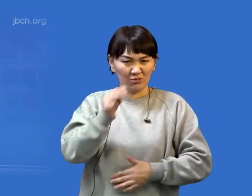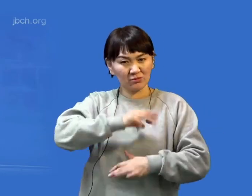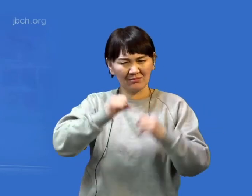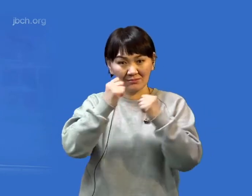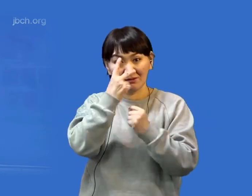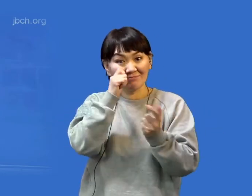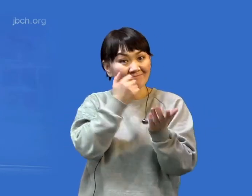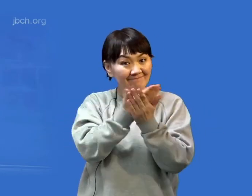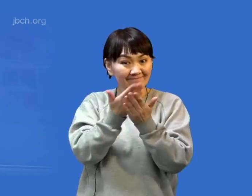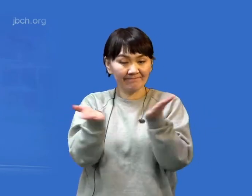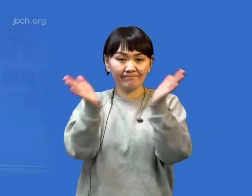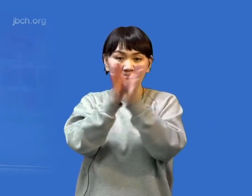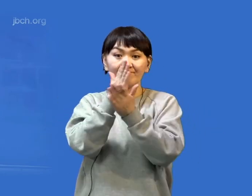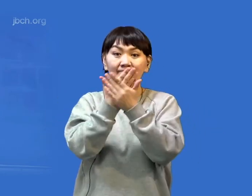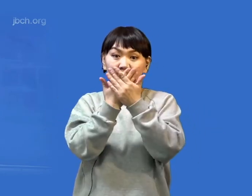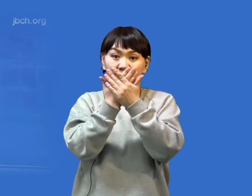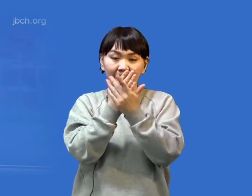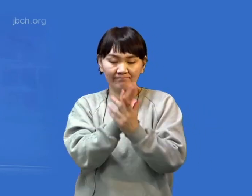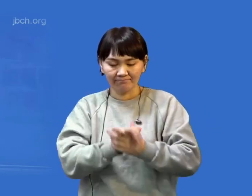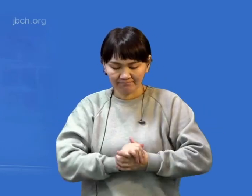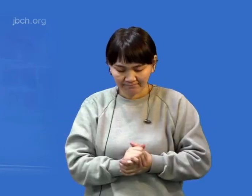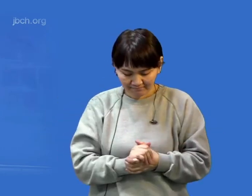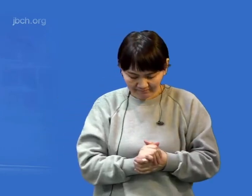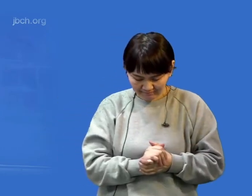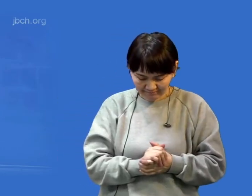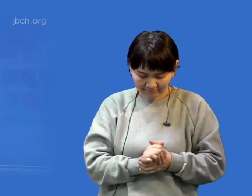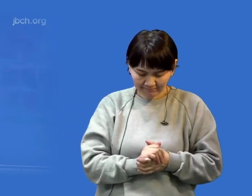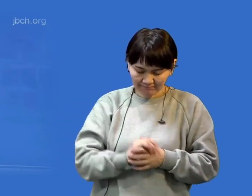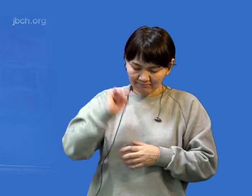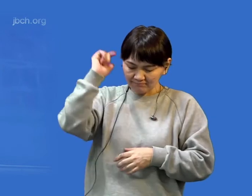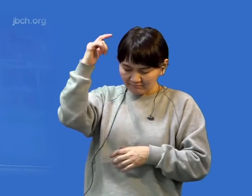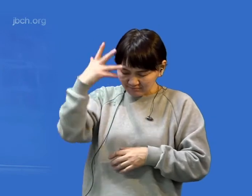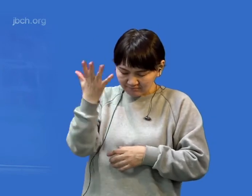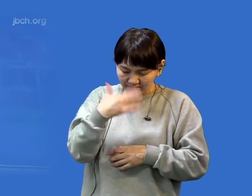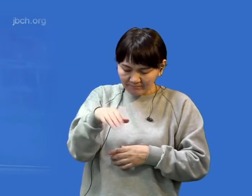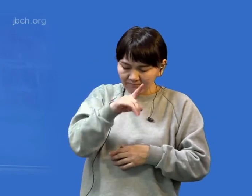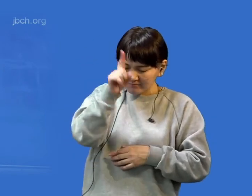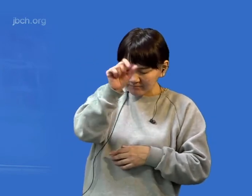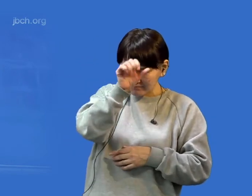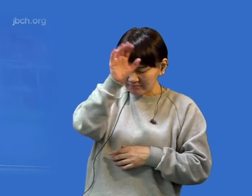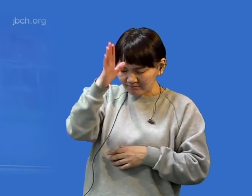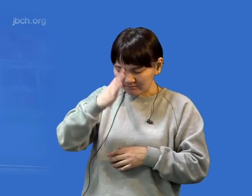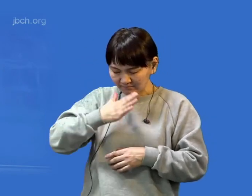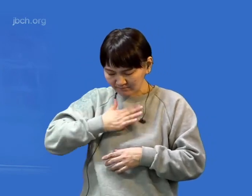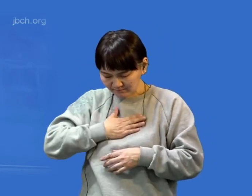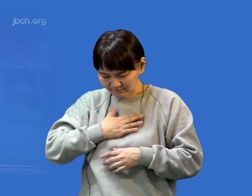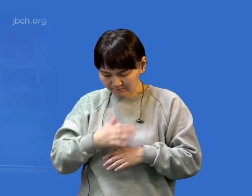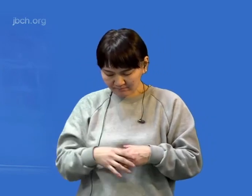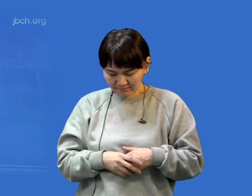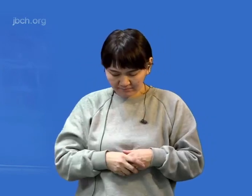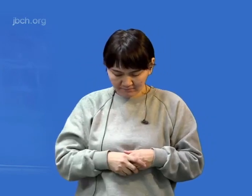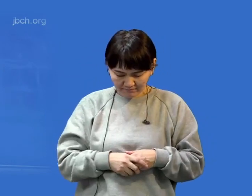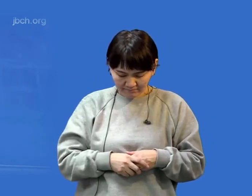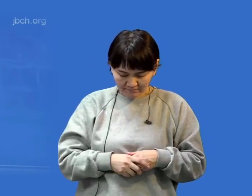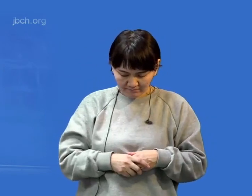хичээгээсэ гэж үсэж чинь залбирцгаая. Энэрэнгүй бидний бурхан аваа.